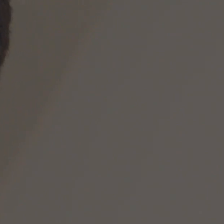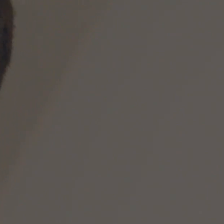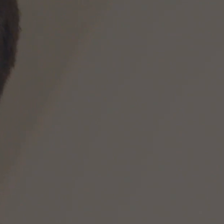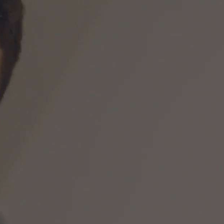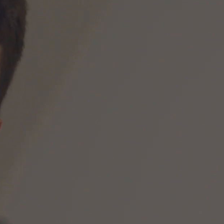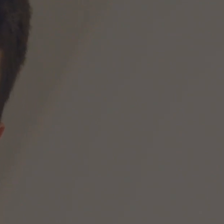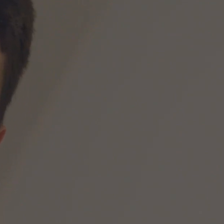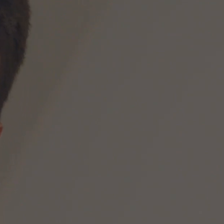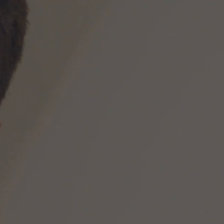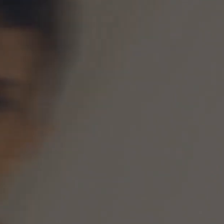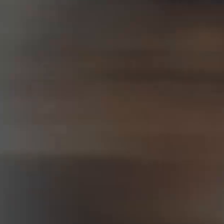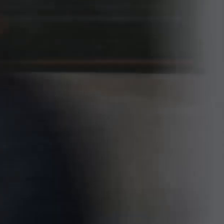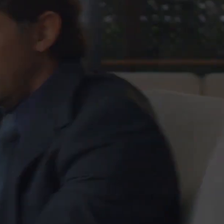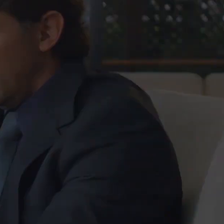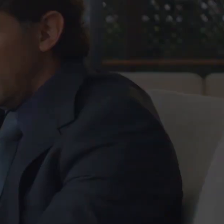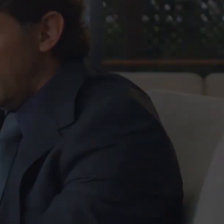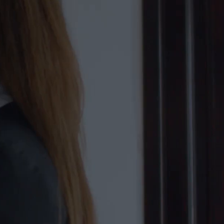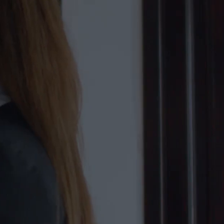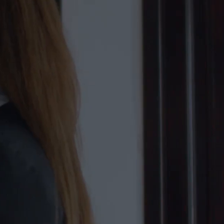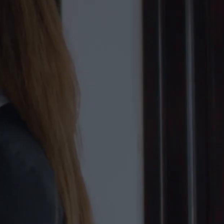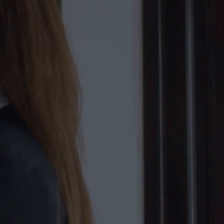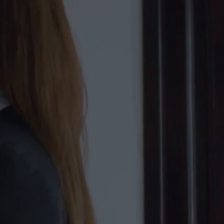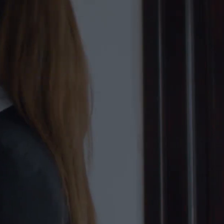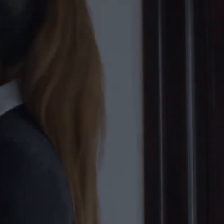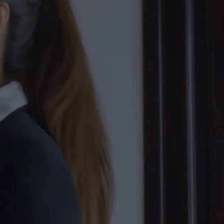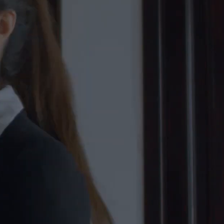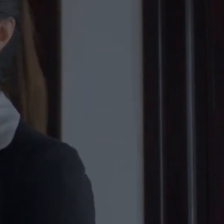examen. Reinicialo.